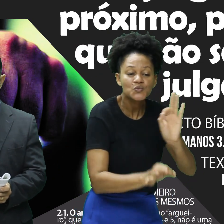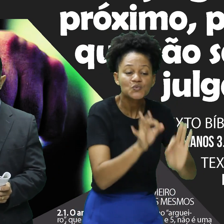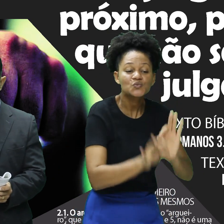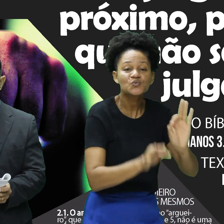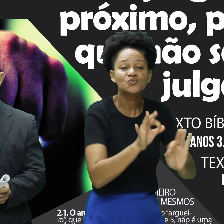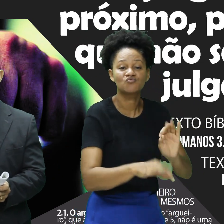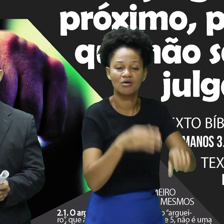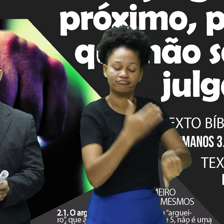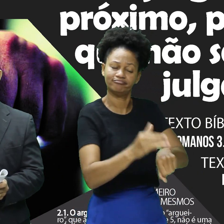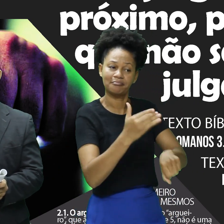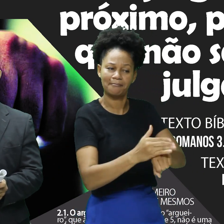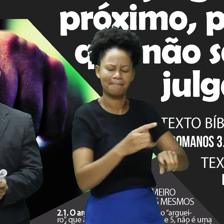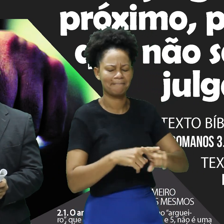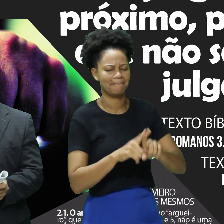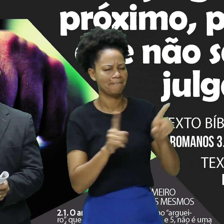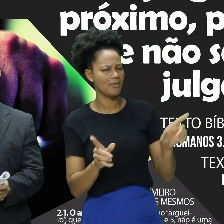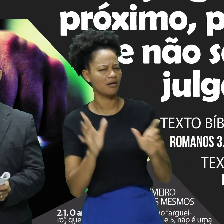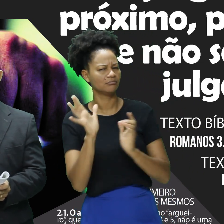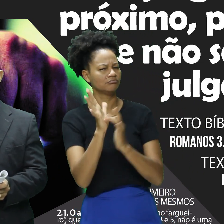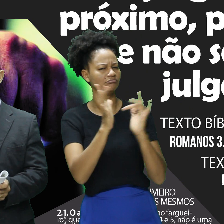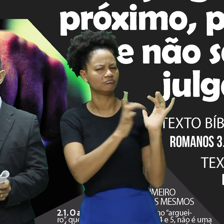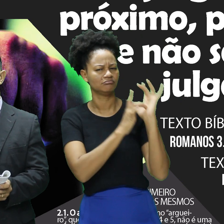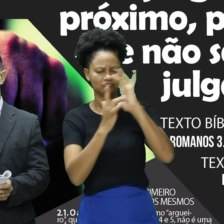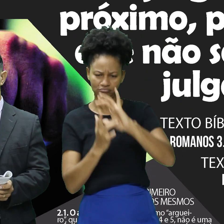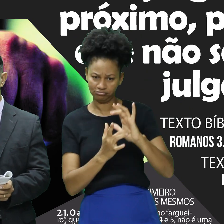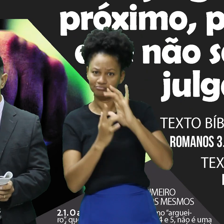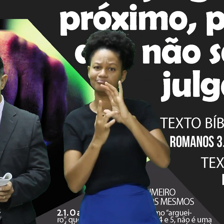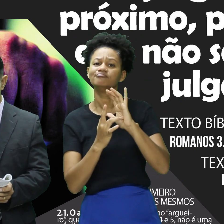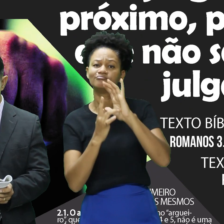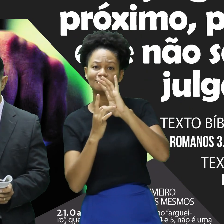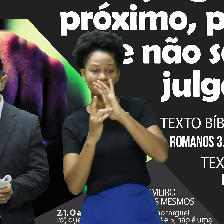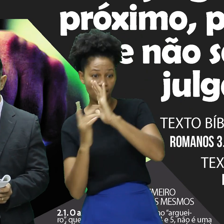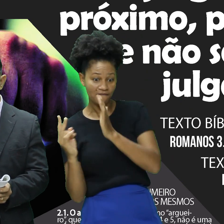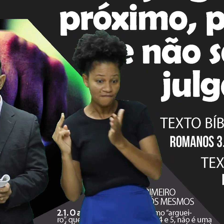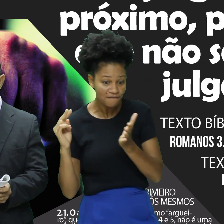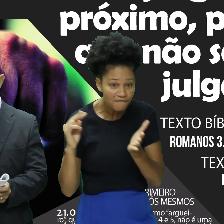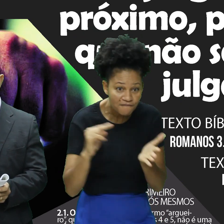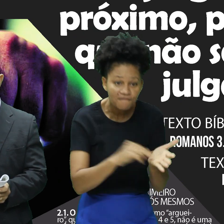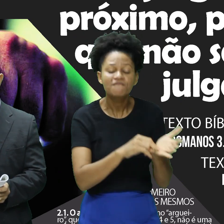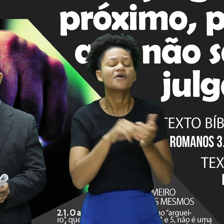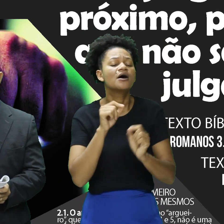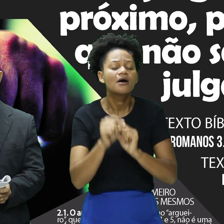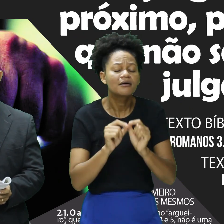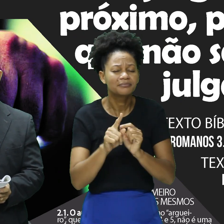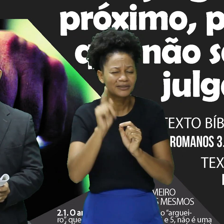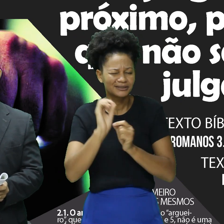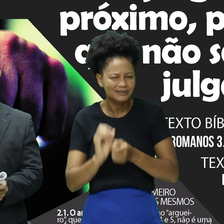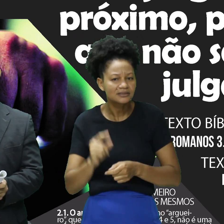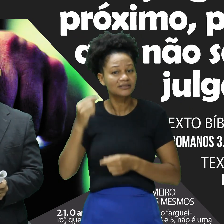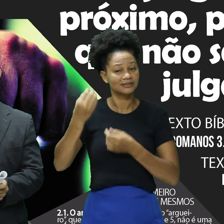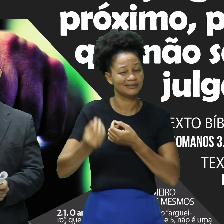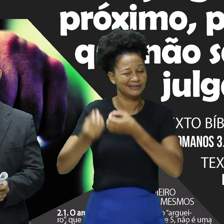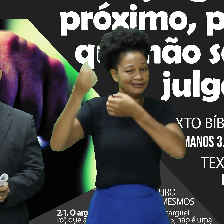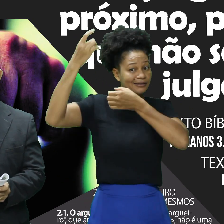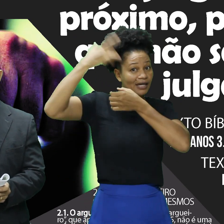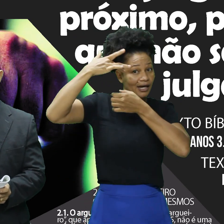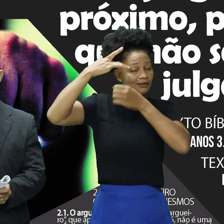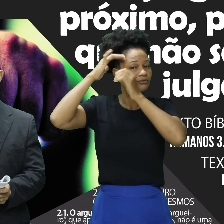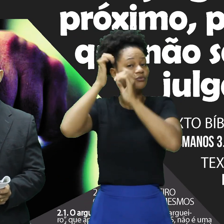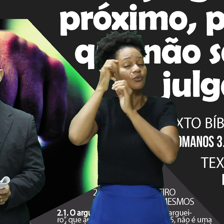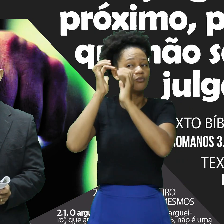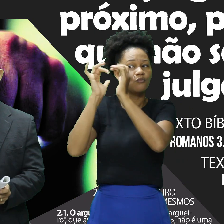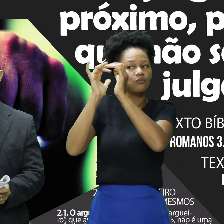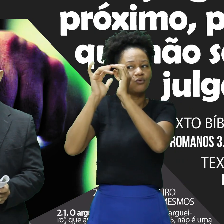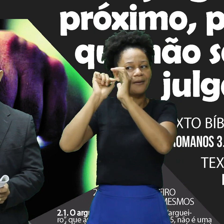Jesus veio para mostrar que na sua consciência, lá dentro da sua mente, é que pode